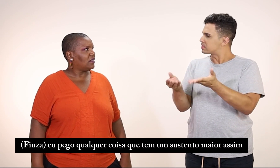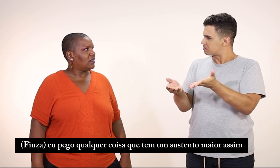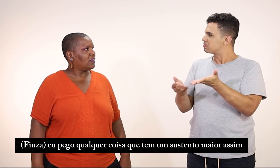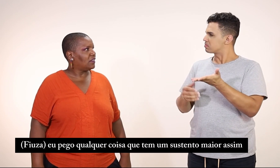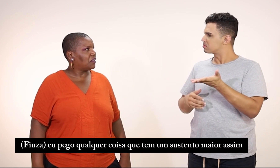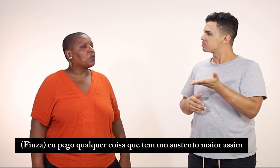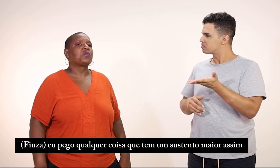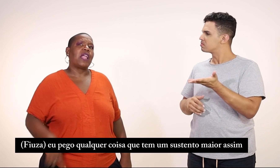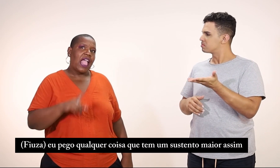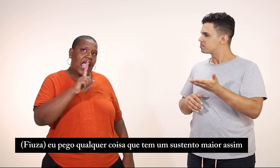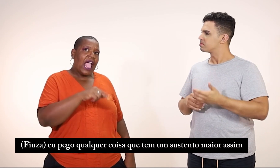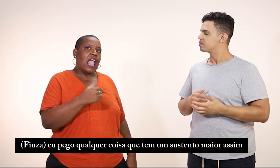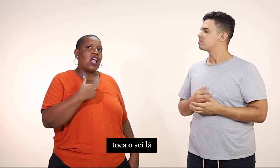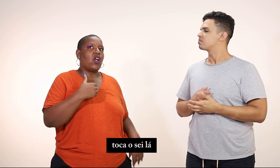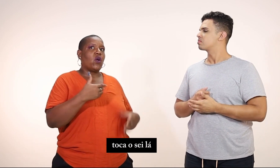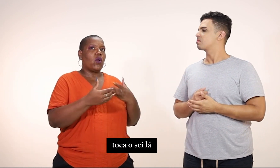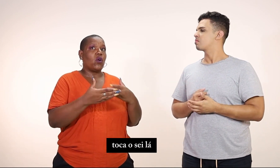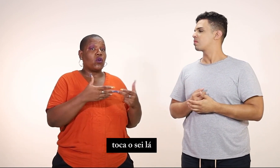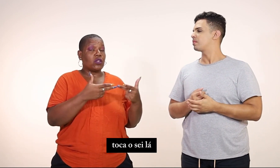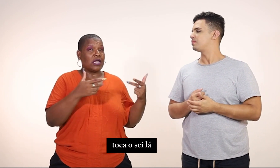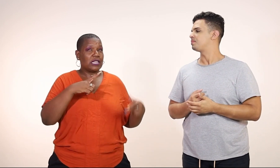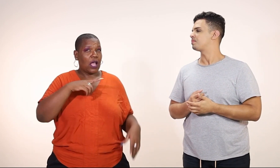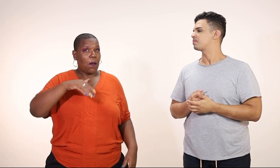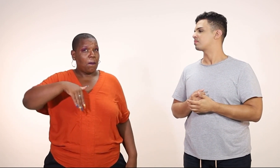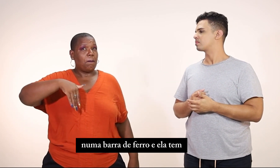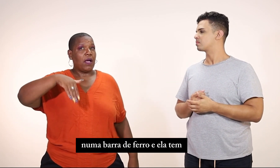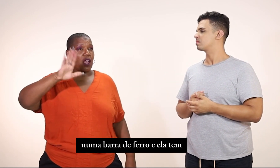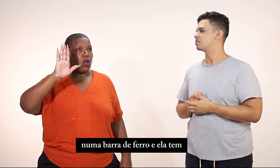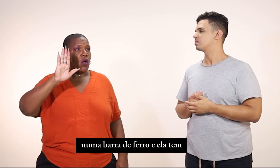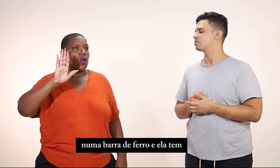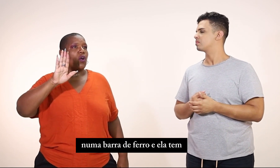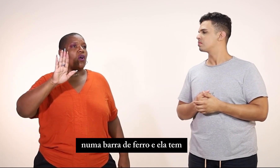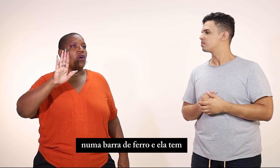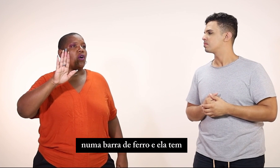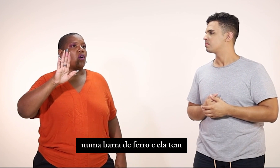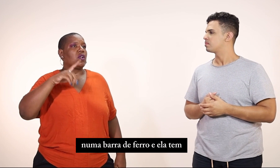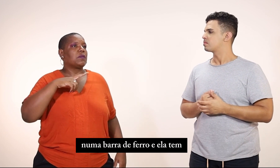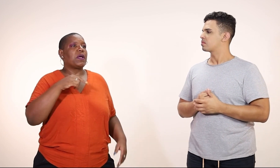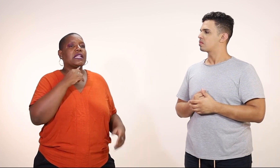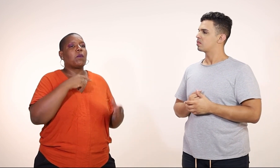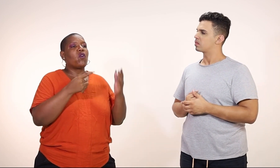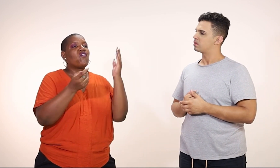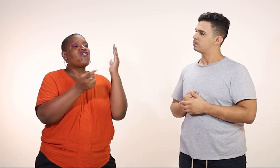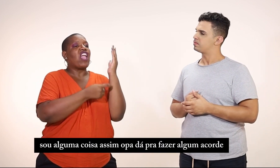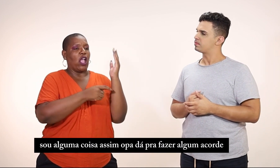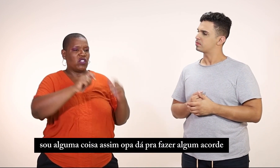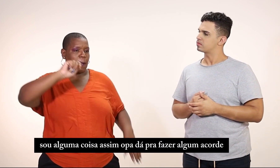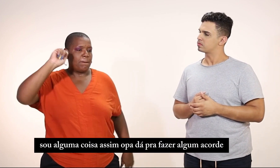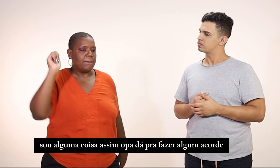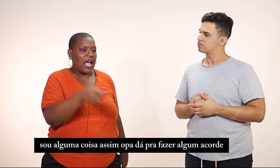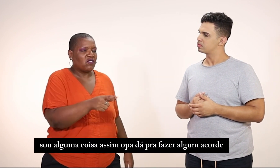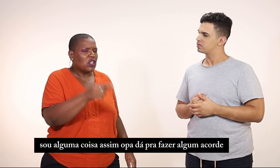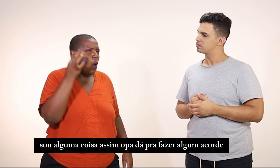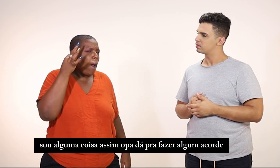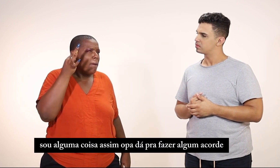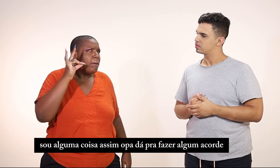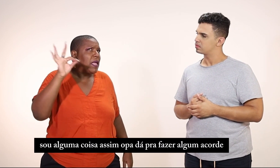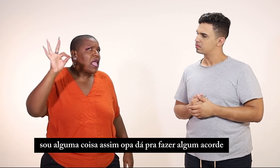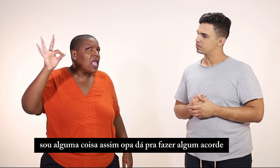que tem um sustain maior, assim, toco, sei lá, numa barra de ferro e ela soa alguma coisa assim, opa, dá pra fazer